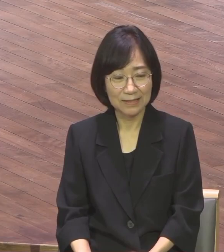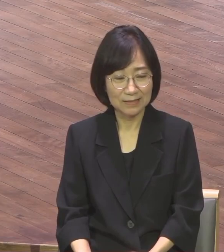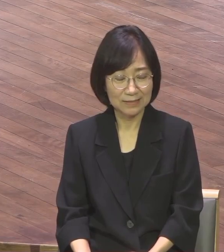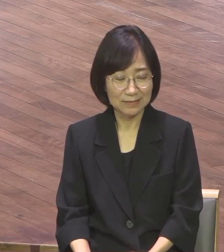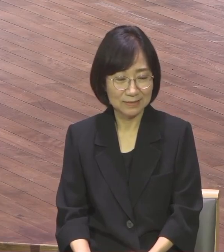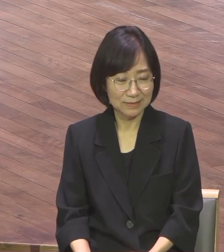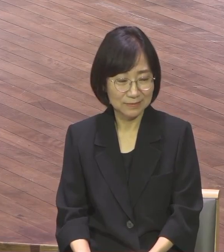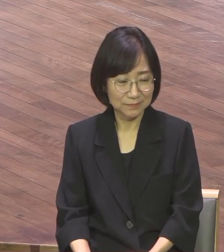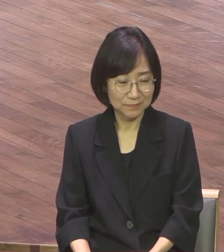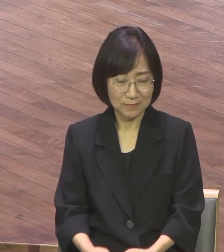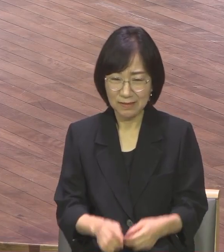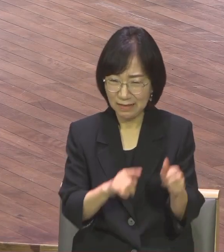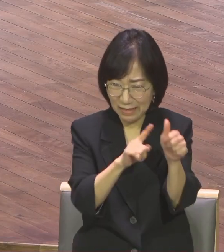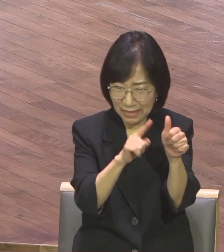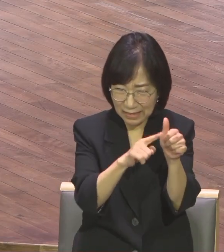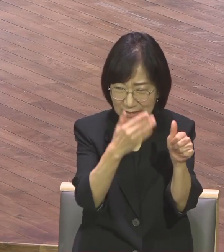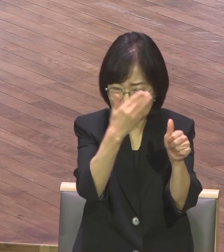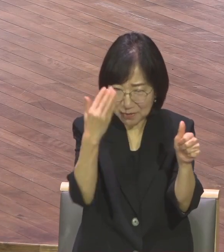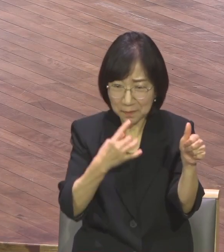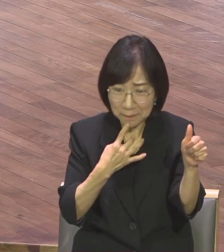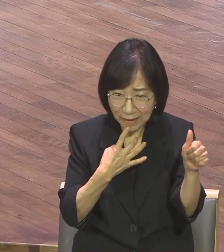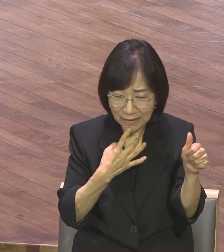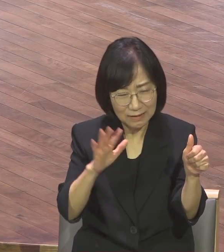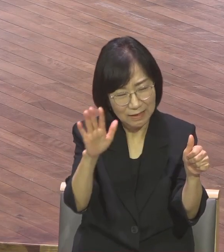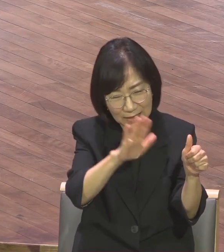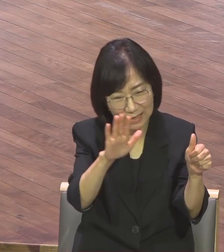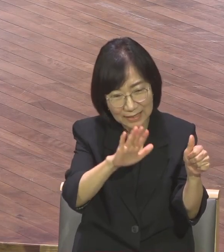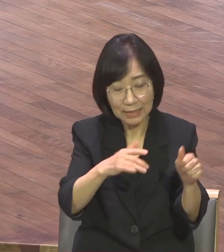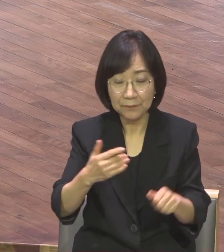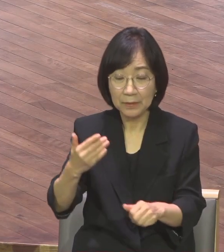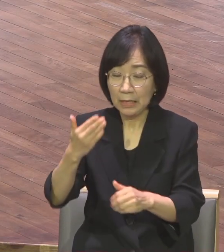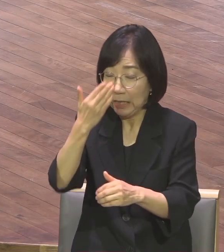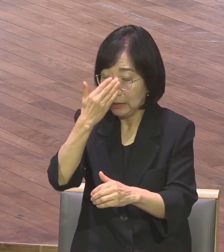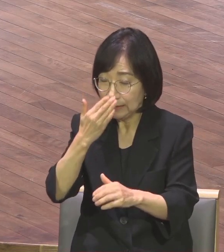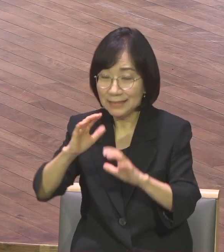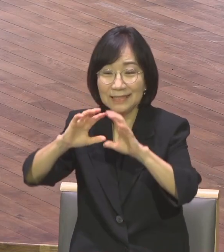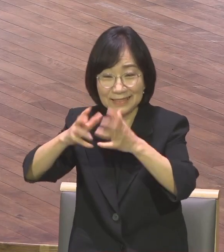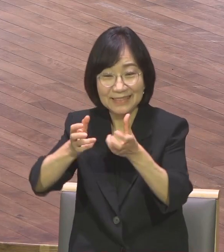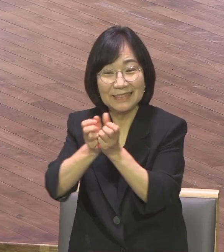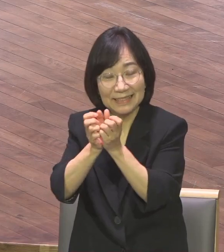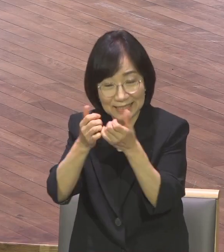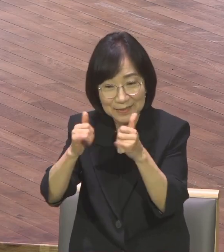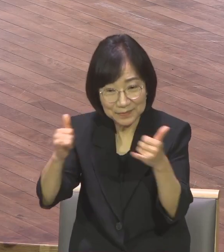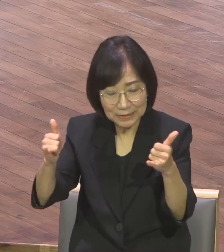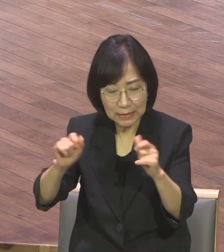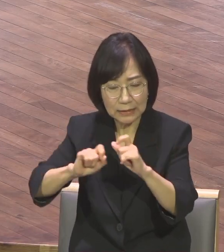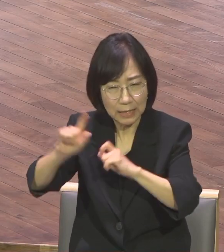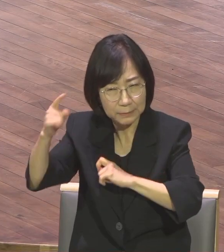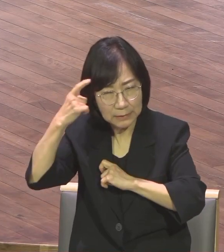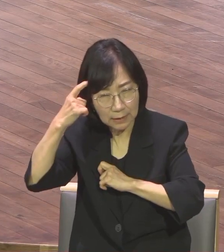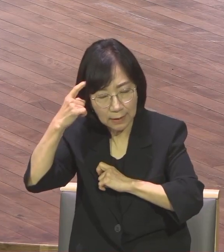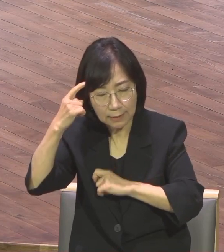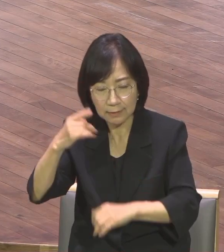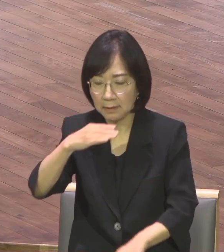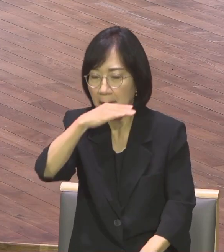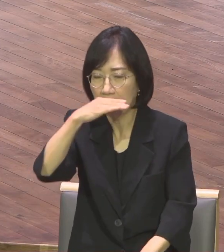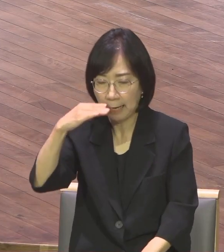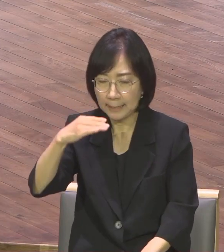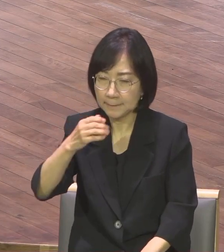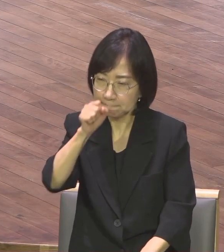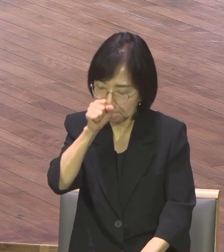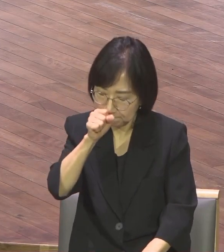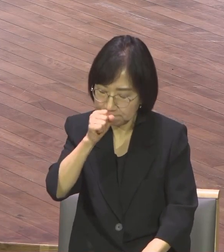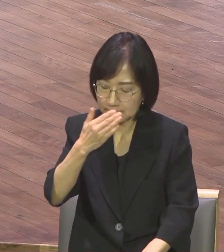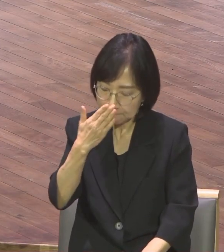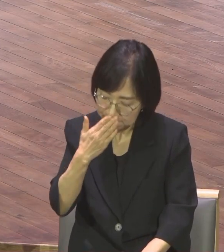이건 이 사람만의 문제가 아니지요. 당시에 유대인들의 보편적 생각이고 또 지금도 종교인들의